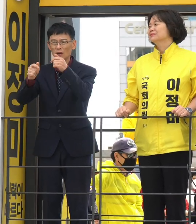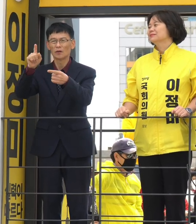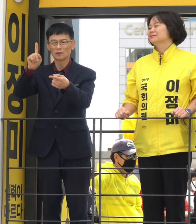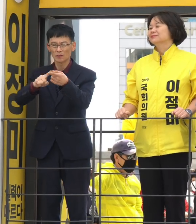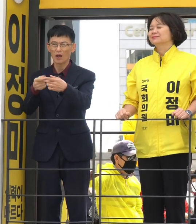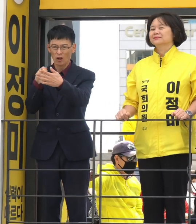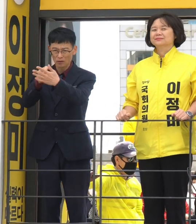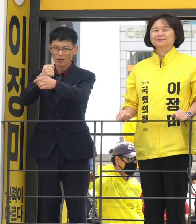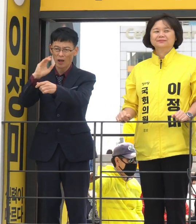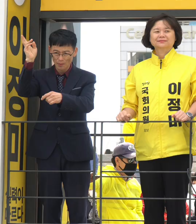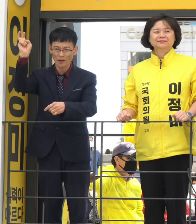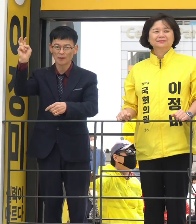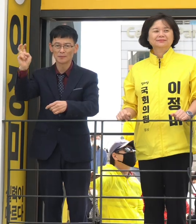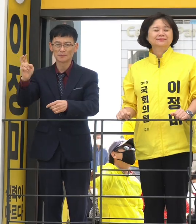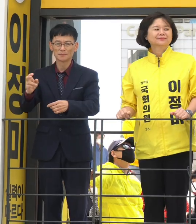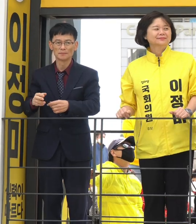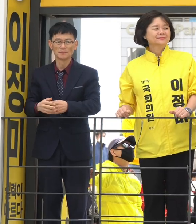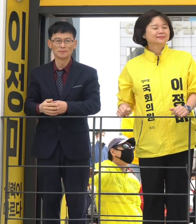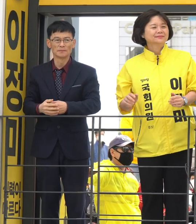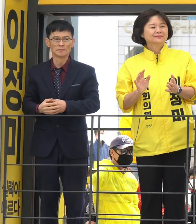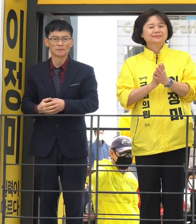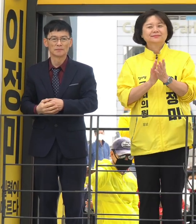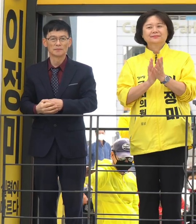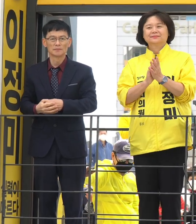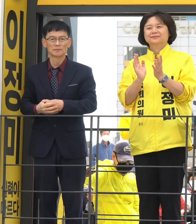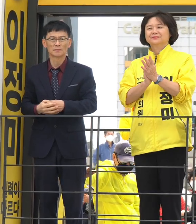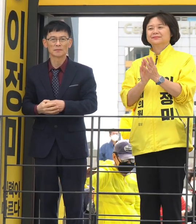국회를 결정하게 될 것입니다.